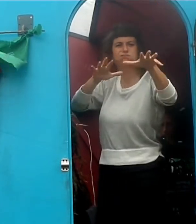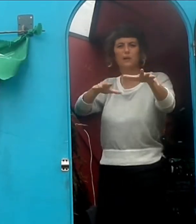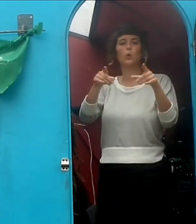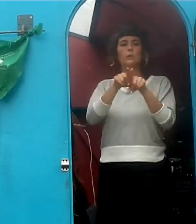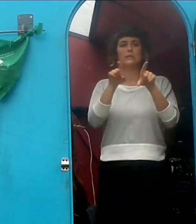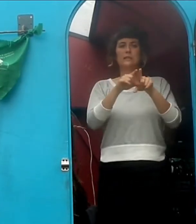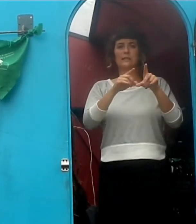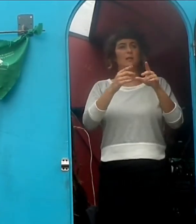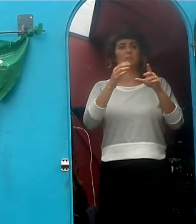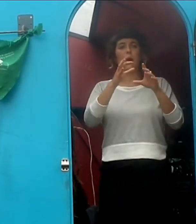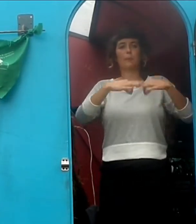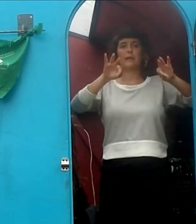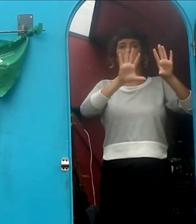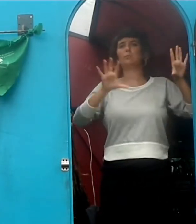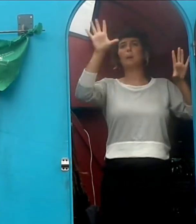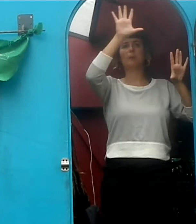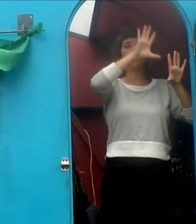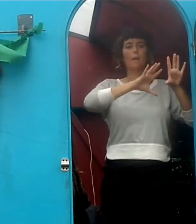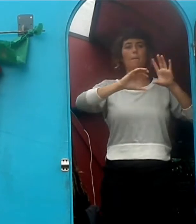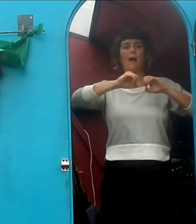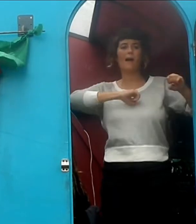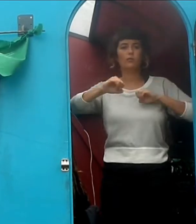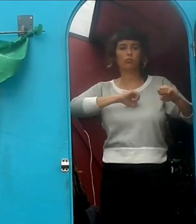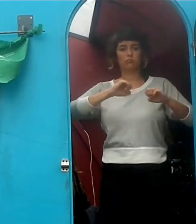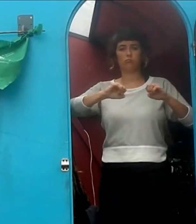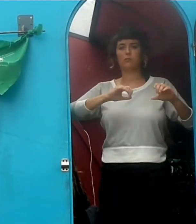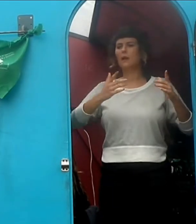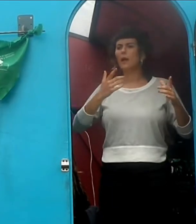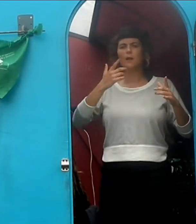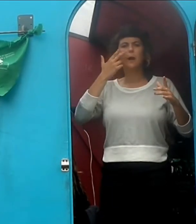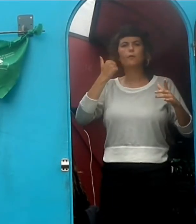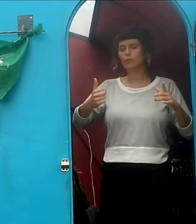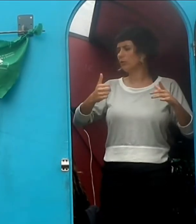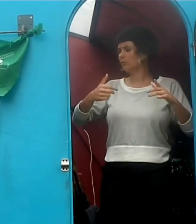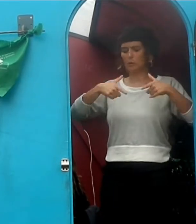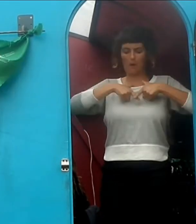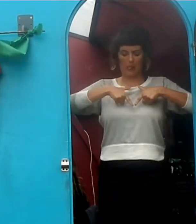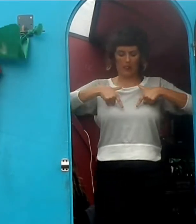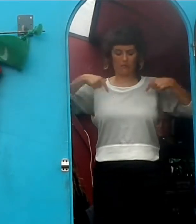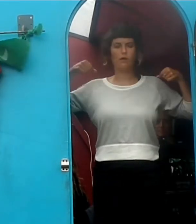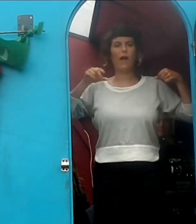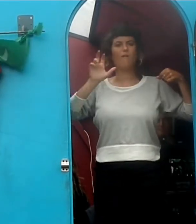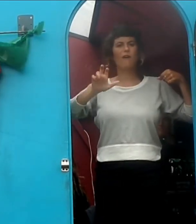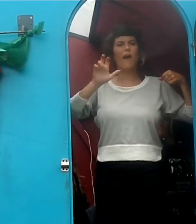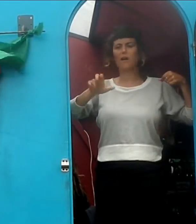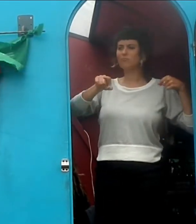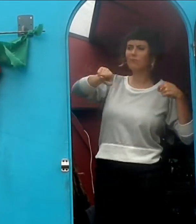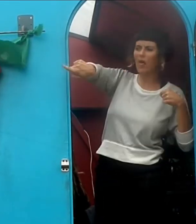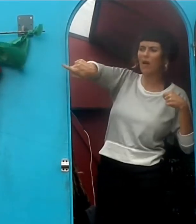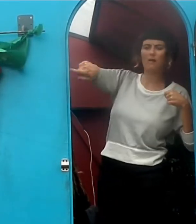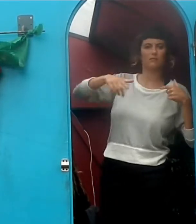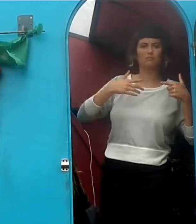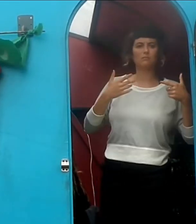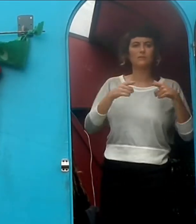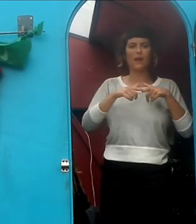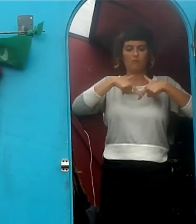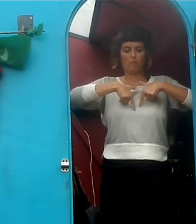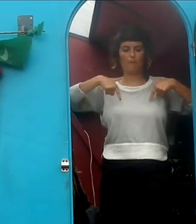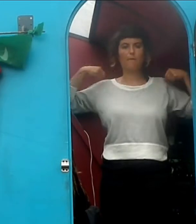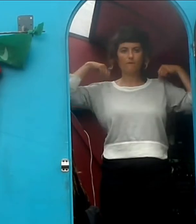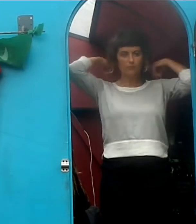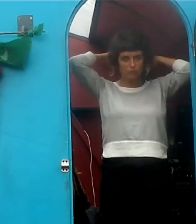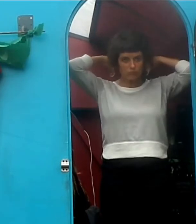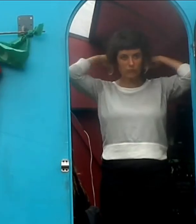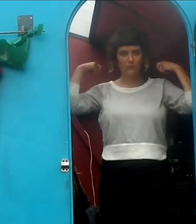des manifs de masse, avec des actions partout dans le pays, avec des panuelos, c'est les foulards que vous voyez devant la caravane